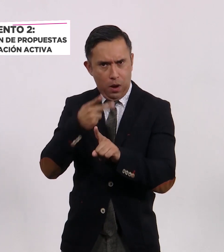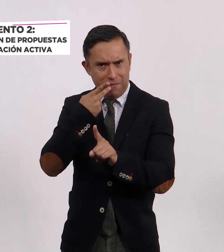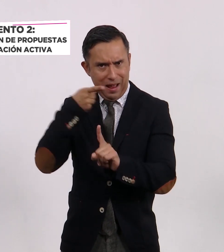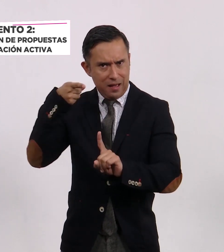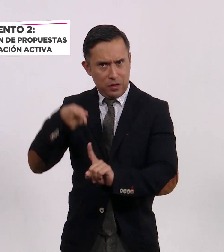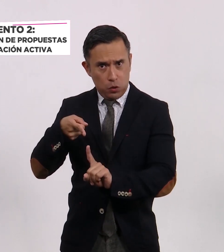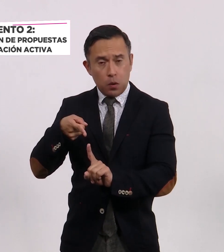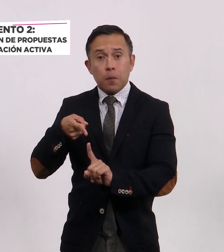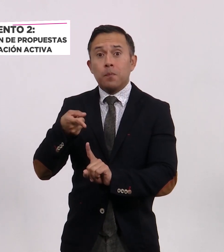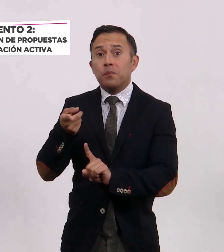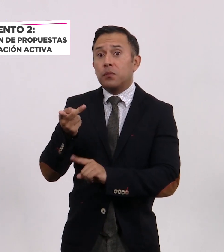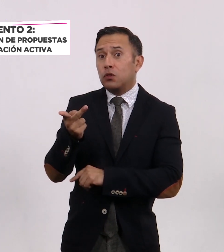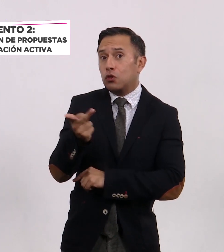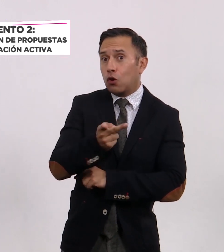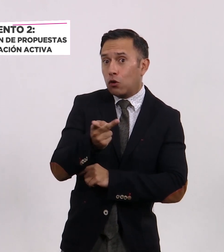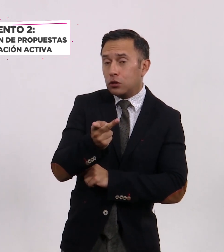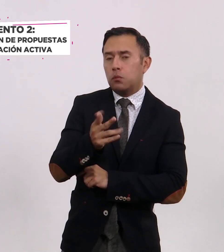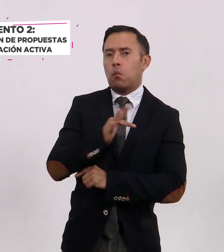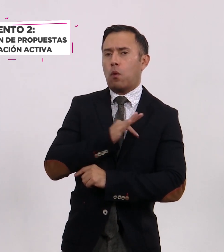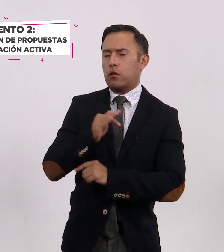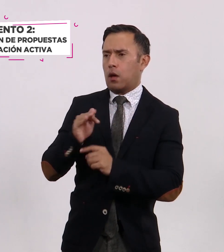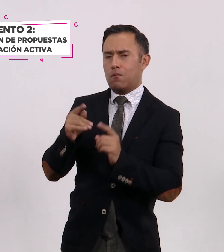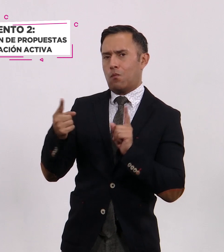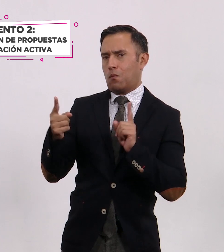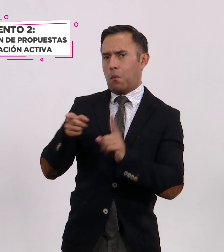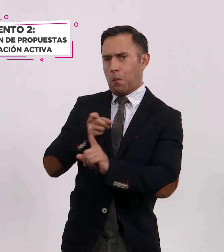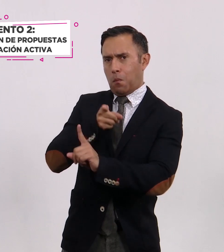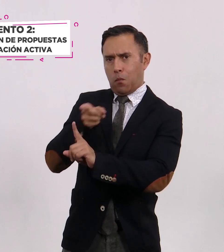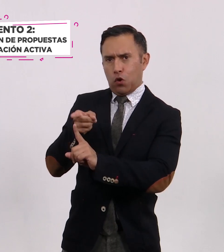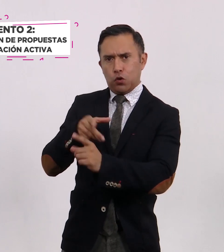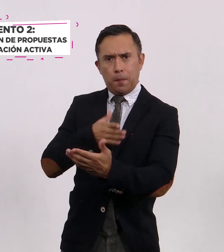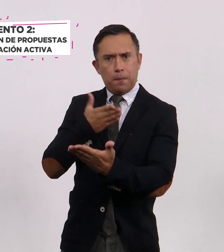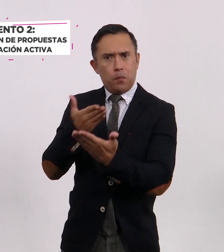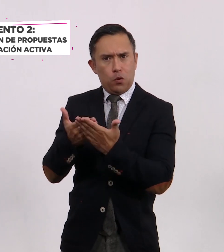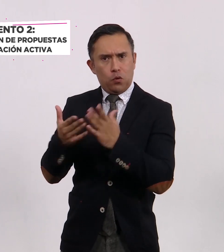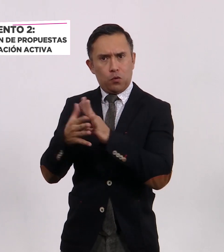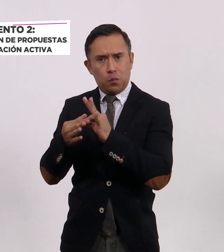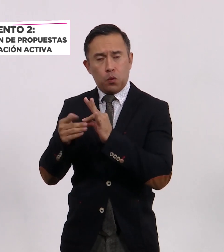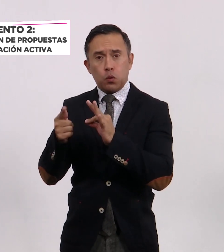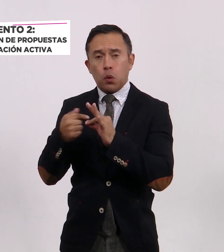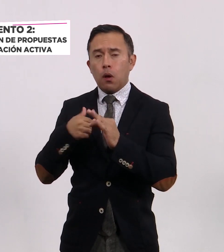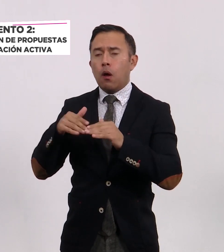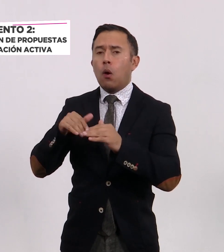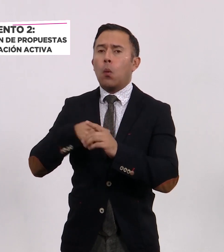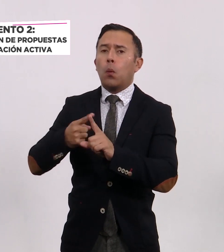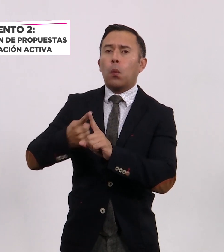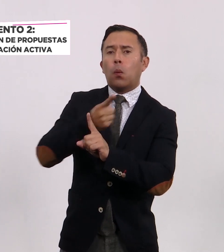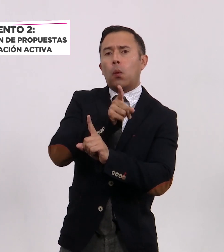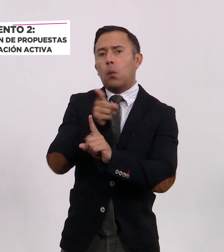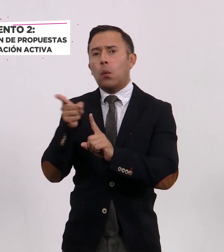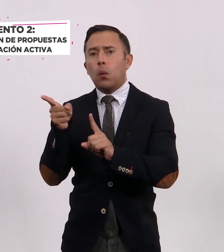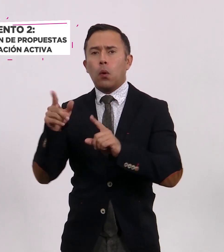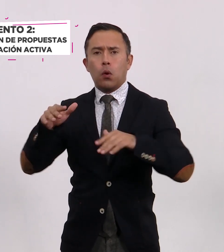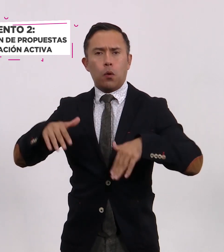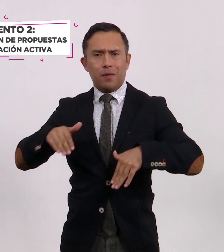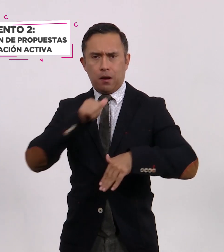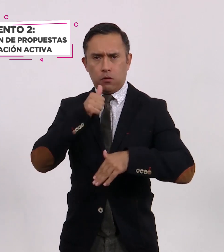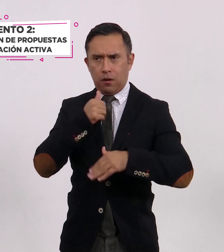plataformas y que el resto se refiere específicamente al contraste de esta plataforma sin que evadan la confrontación